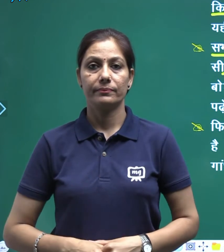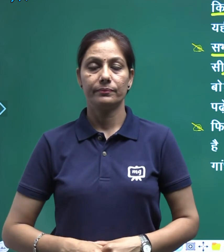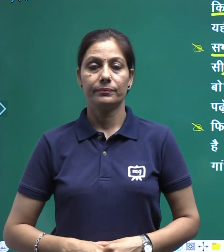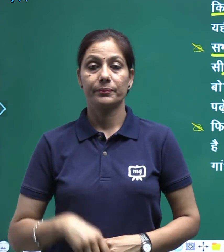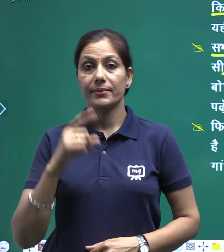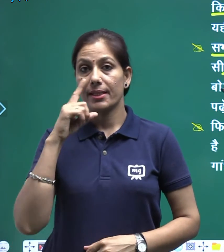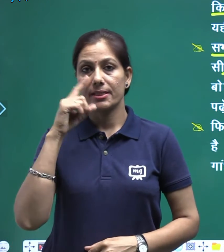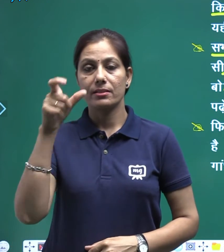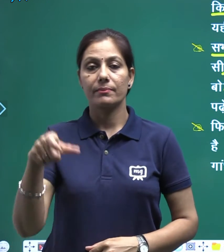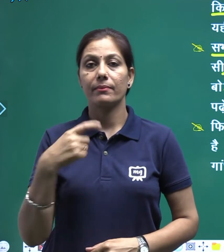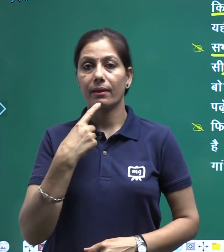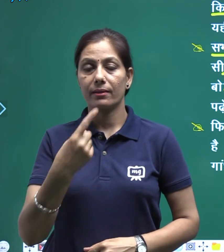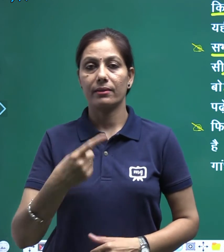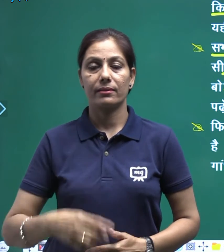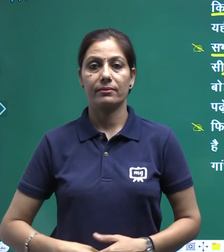चंपा बोलती है कि